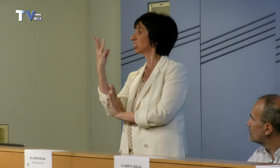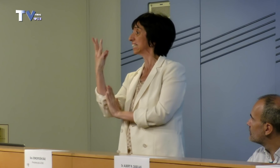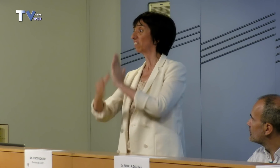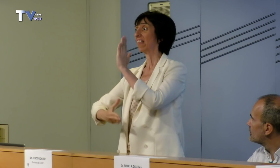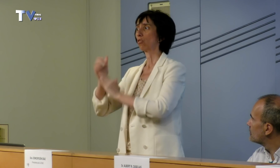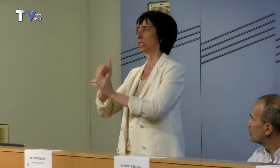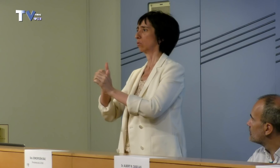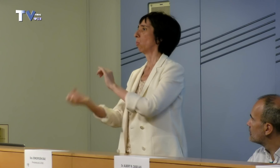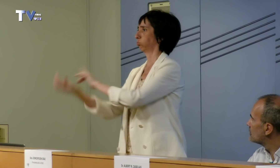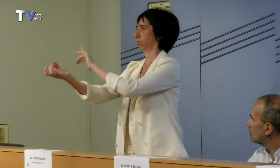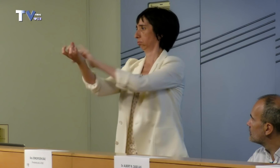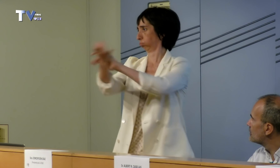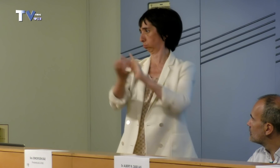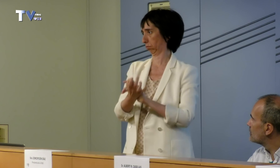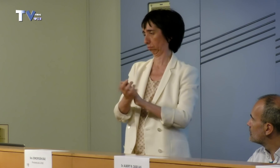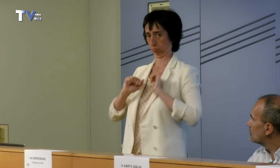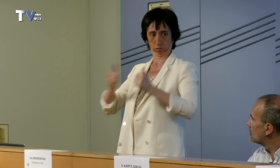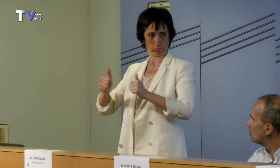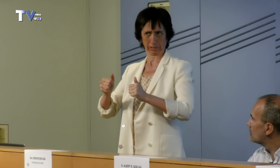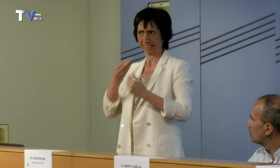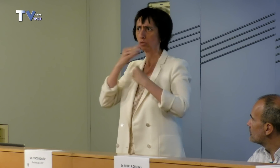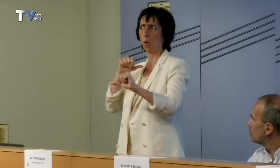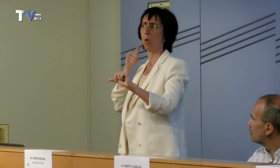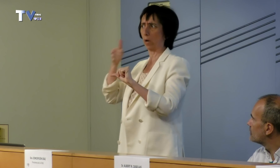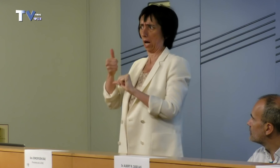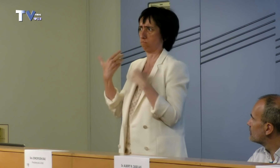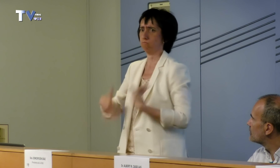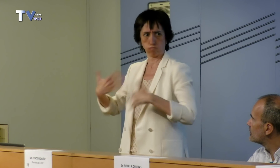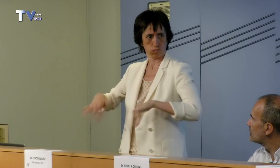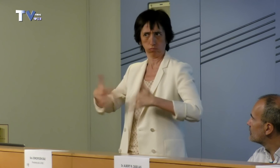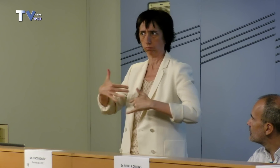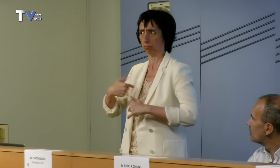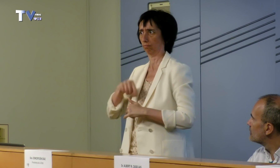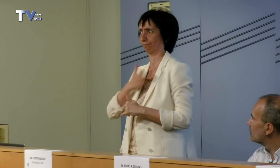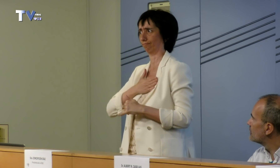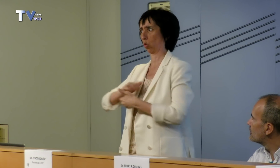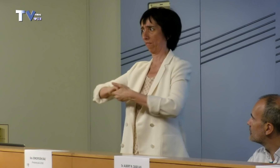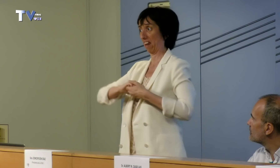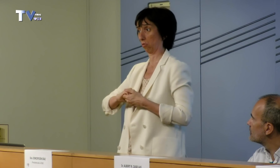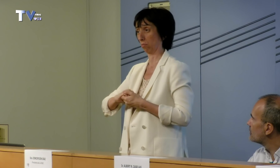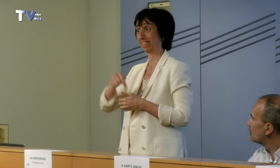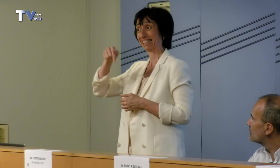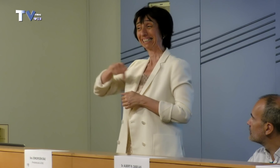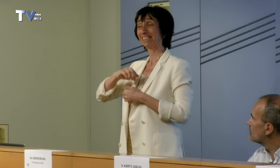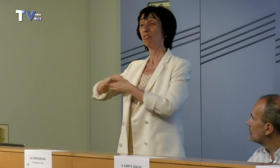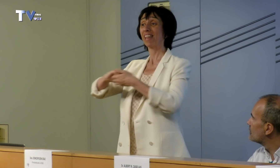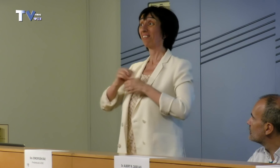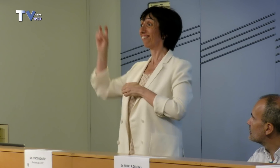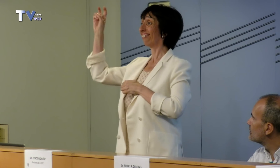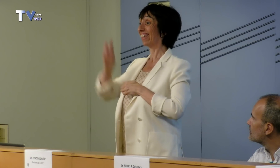de Catalunya i posteriorment es van començar a crear la resta de federacions de les comunitats autònomes. La confederació això